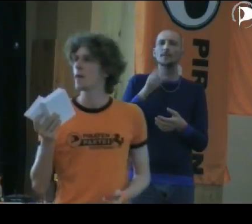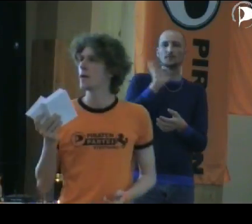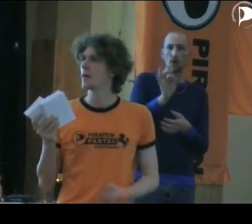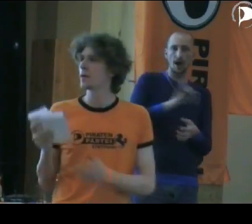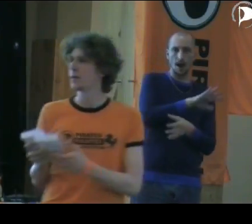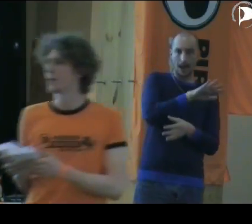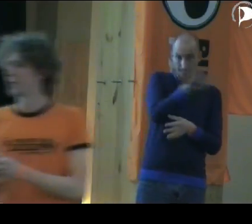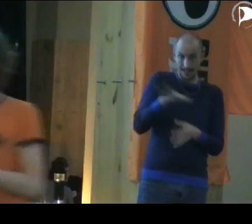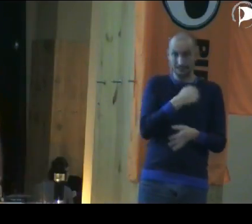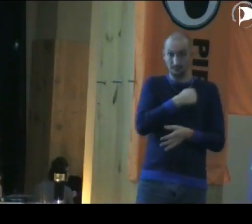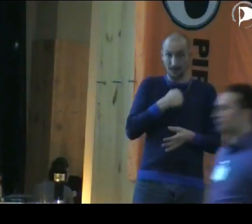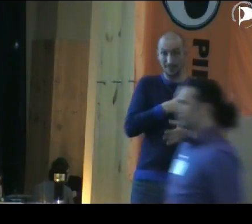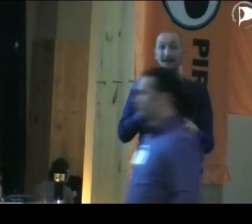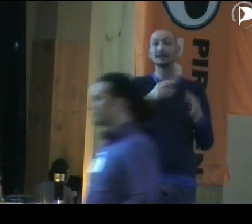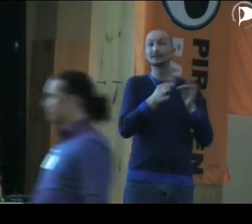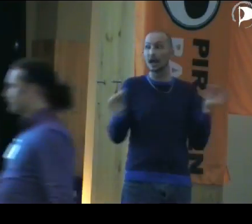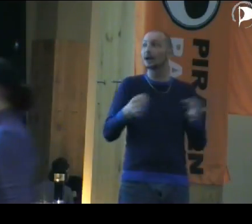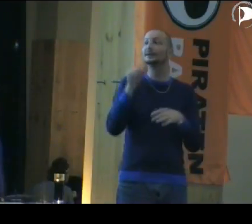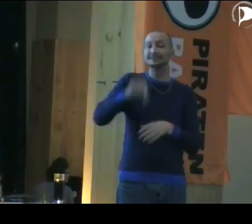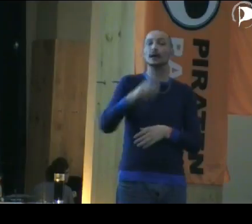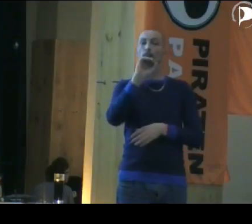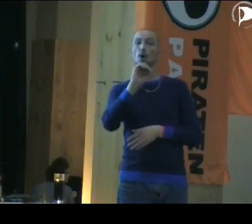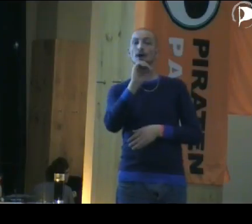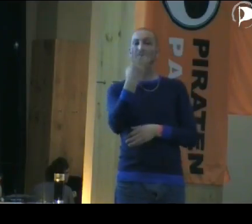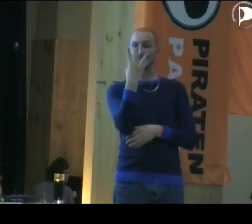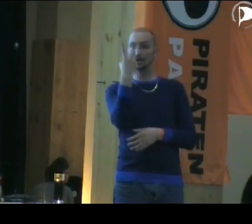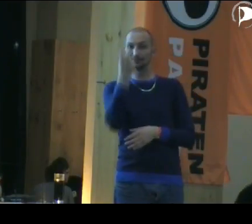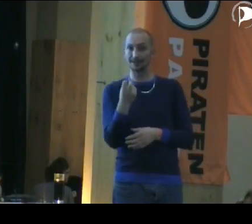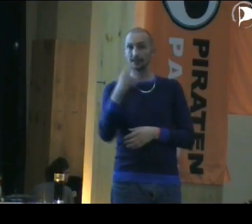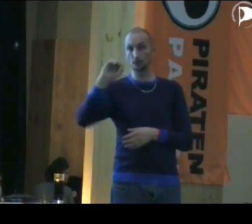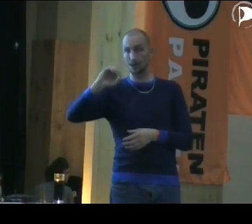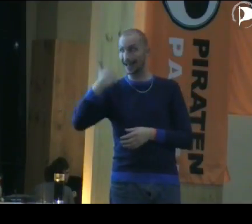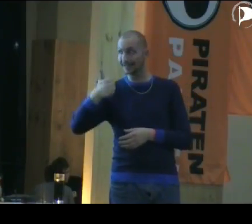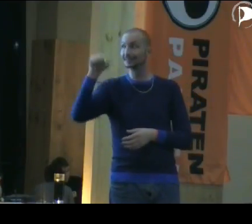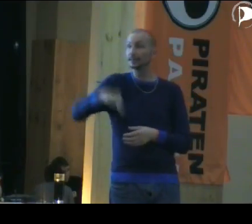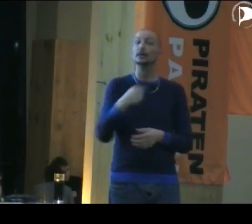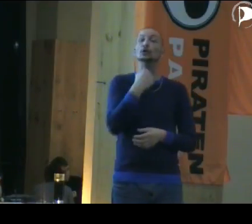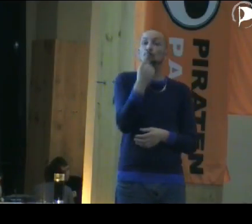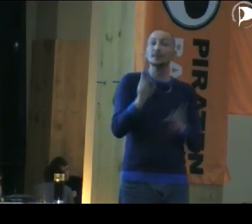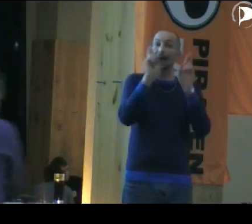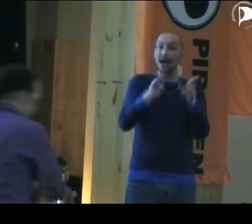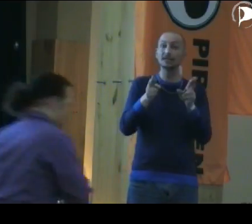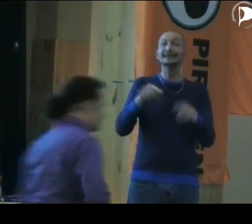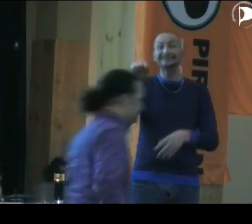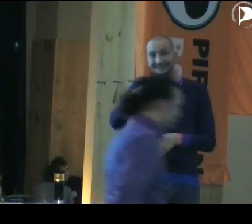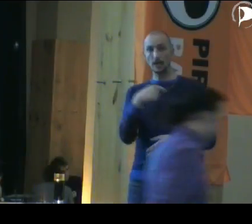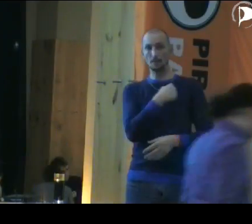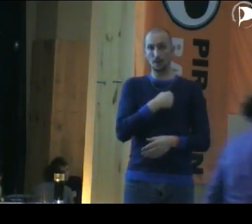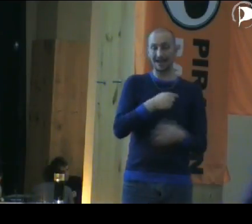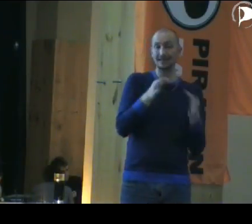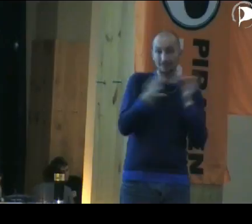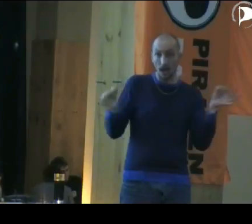2011 01 24 1 es gibt das stimmrecht auf diesem parteitag und wohl auch ohne